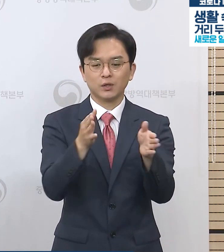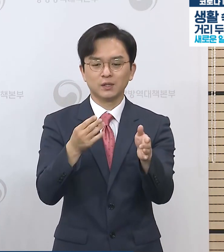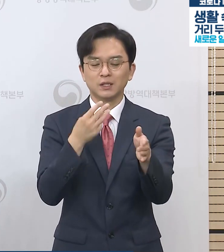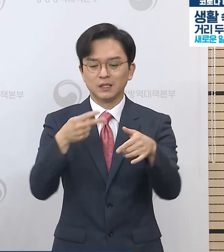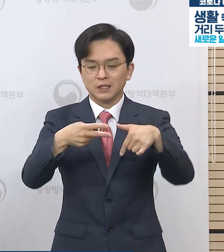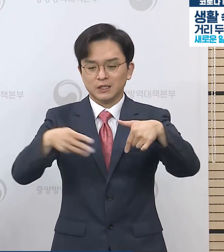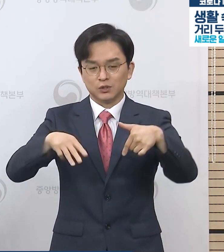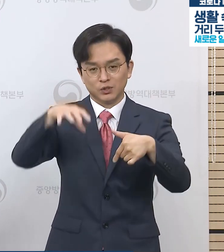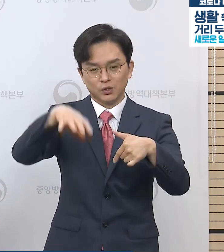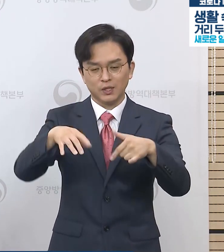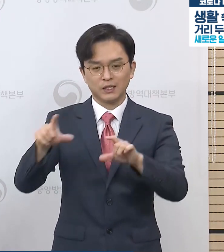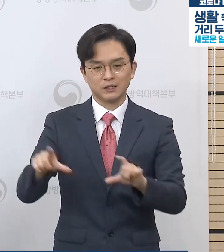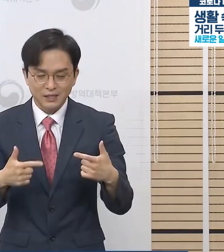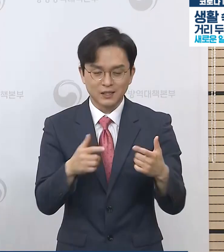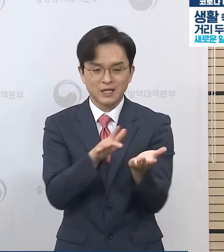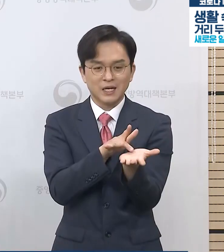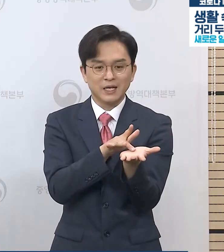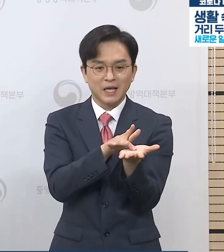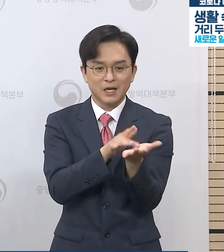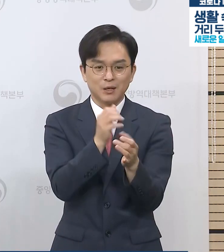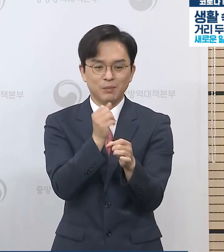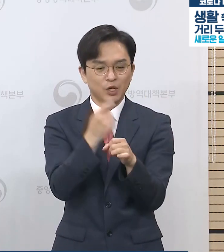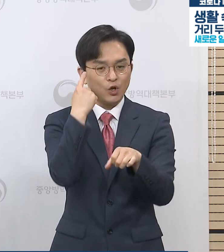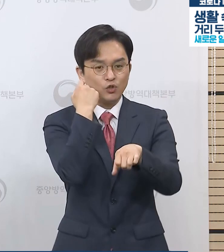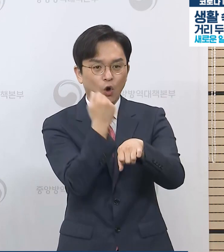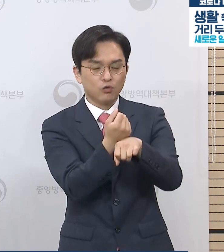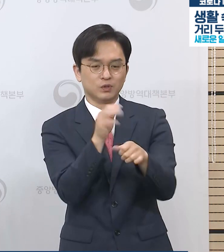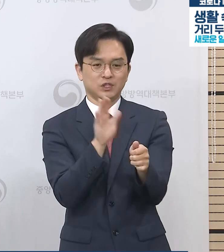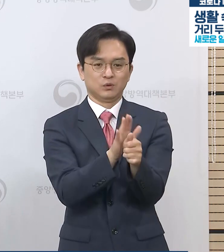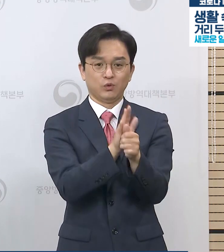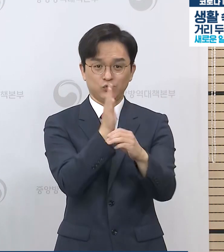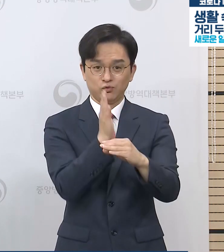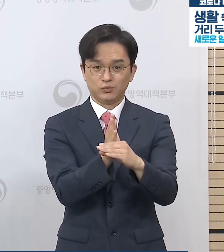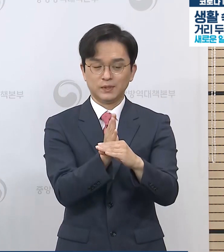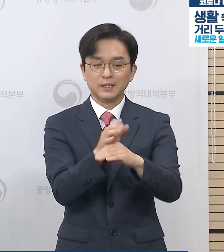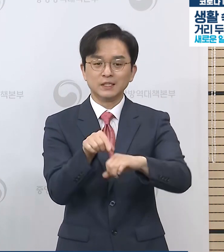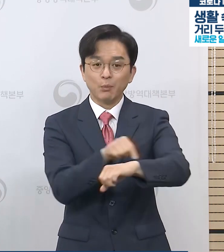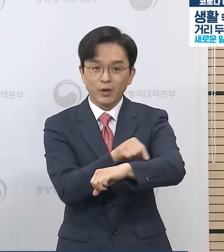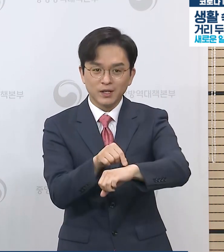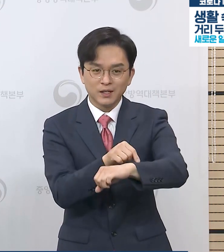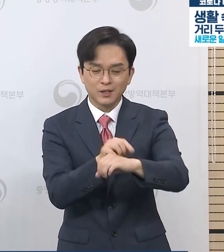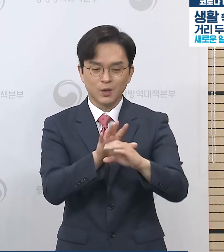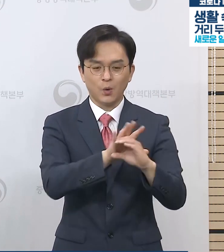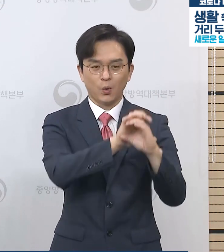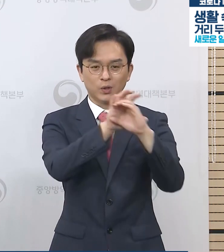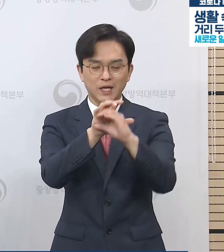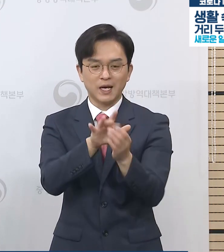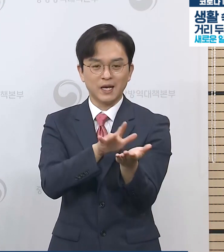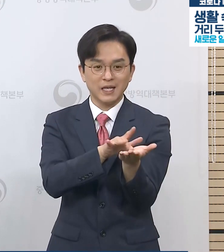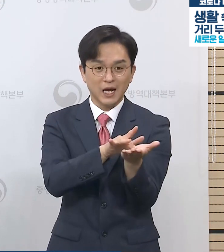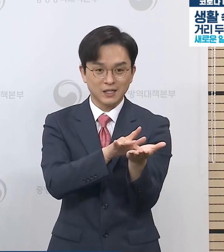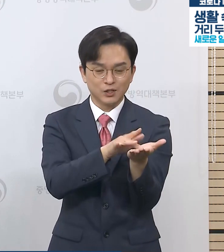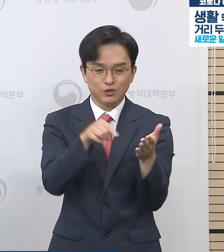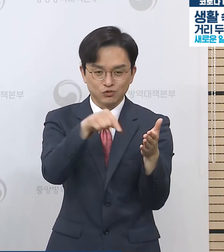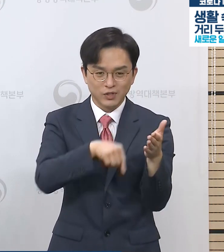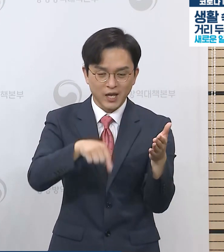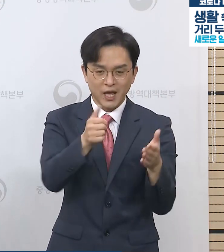확대할 예정으로 있습니다. 특별히 코로나19의 혈장 치료제 개발을 위해서